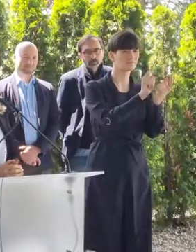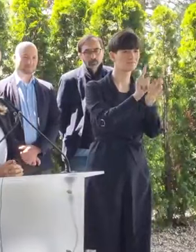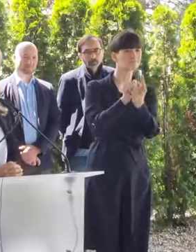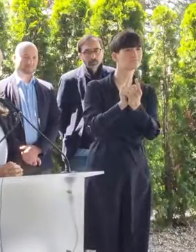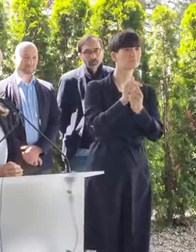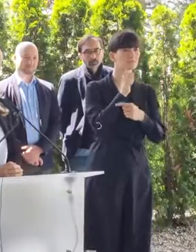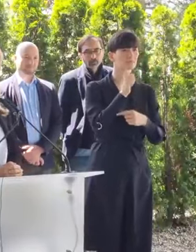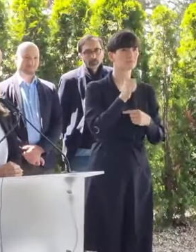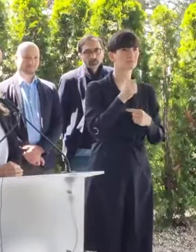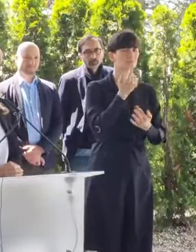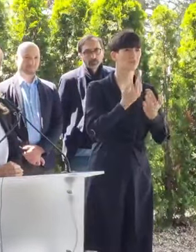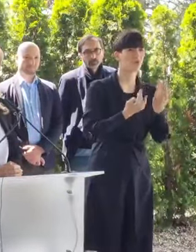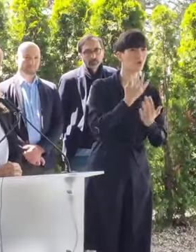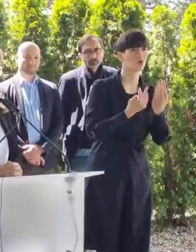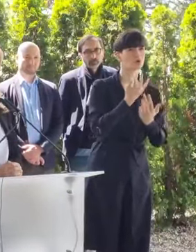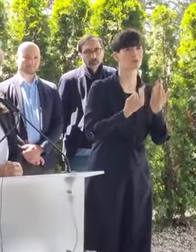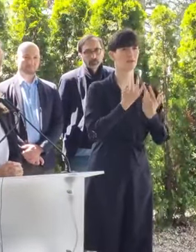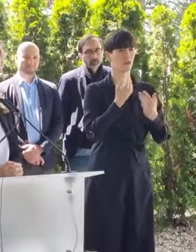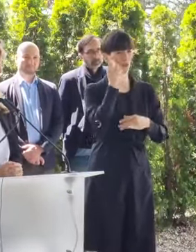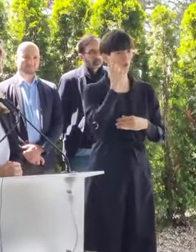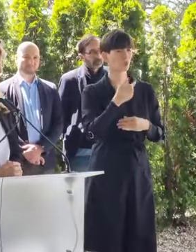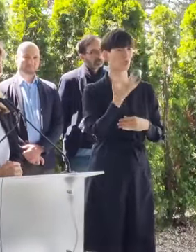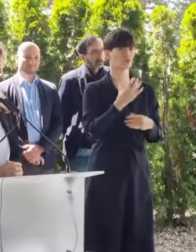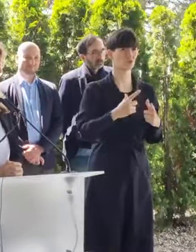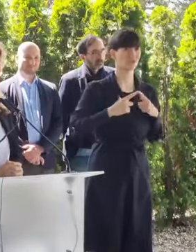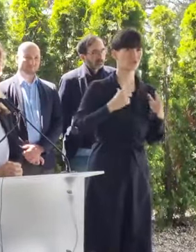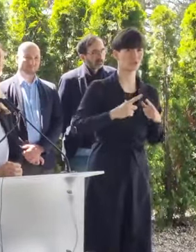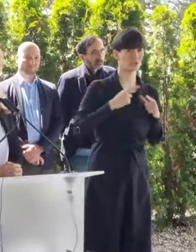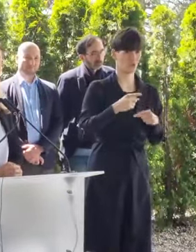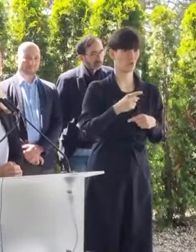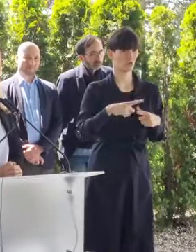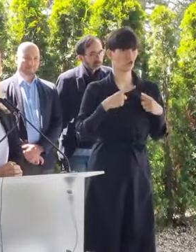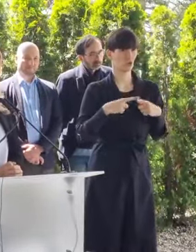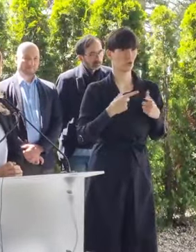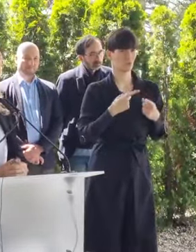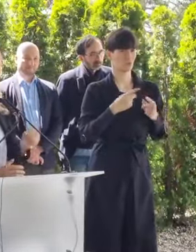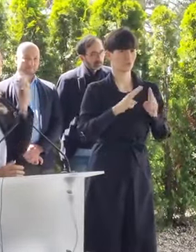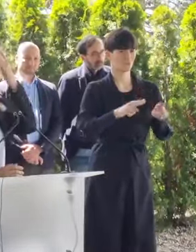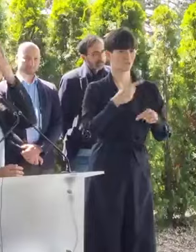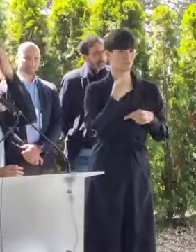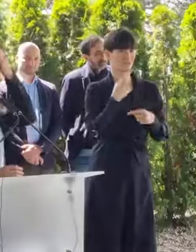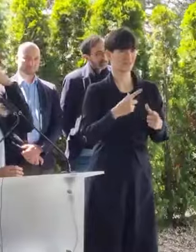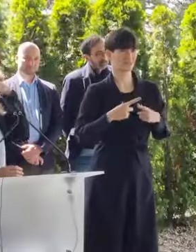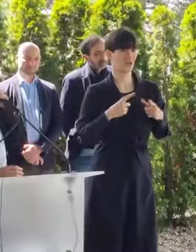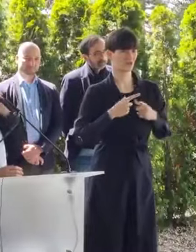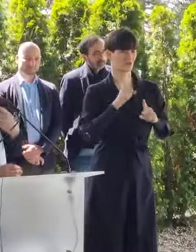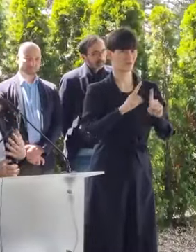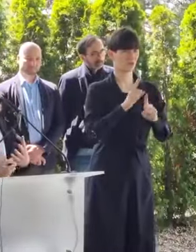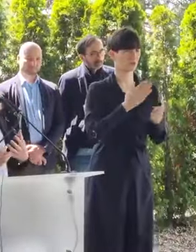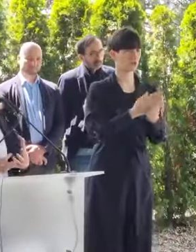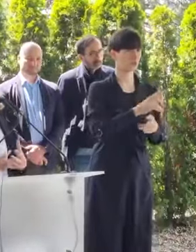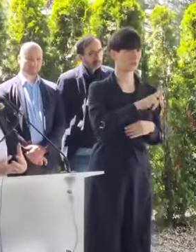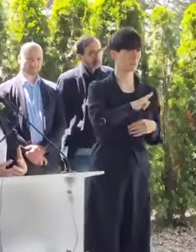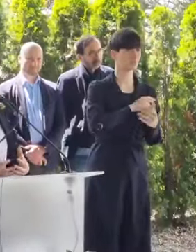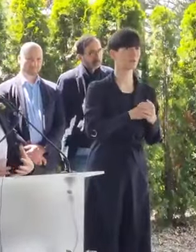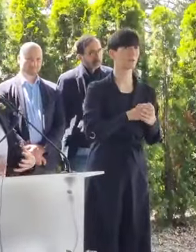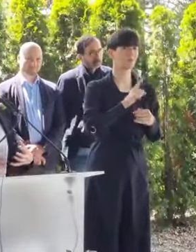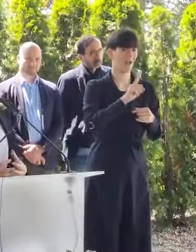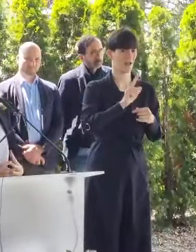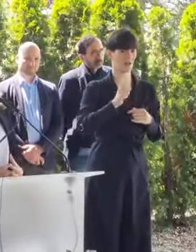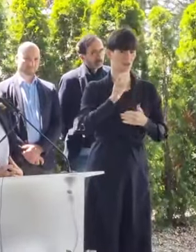tými ľuďmi. To sú tí šťastnejší, pretože tí ešte hovoria, alebo žijú. A zároveň je už vidno, že tá krajina žije.